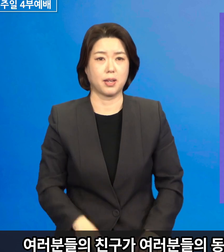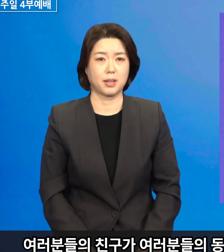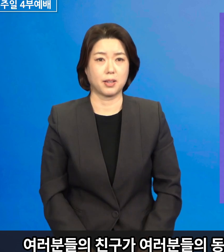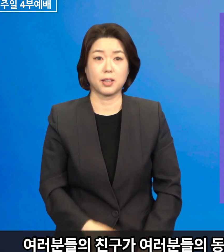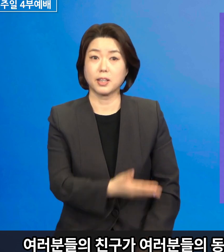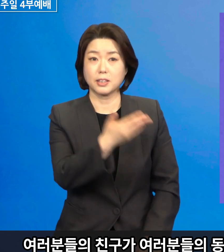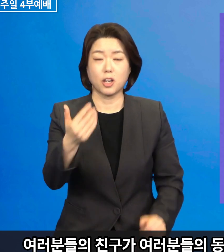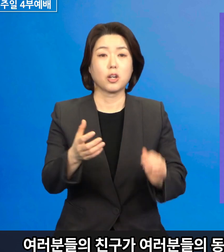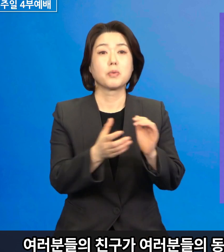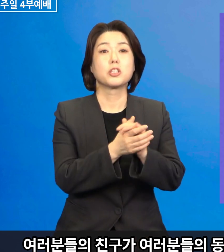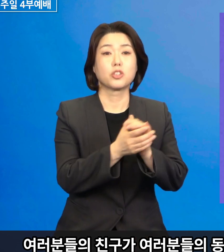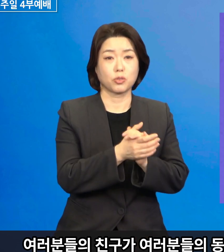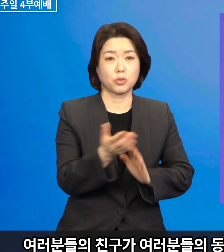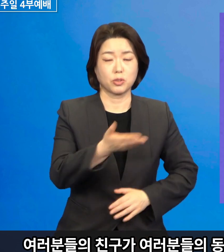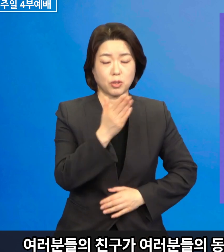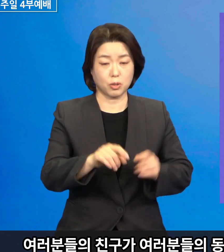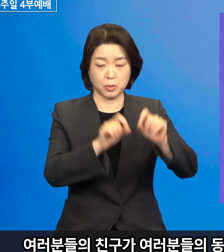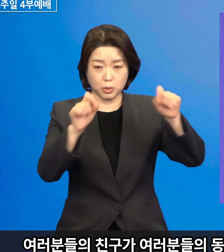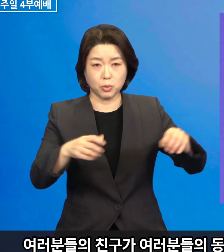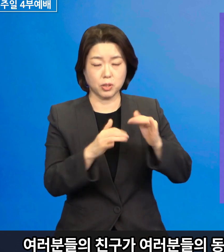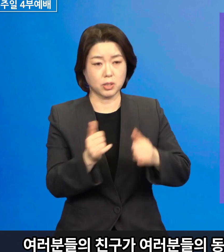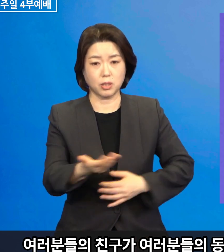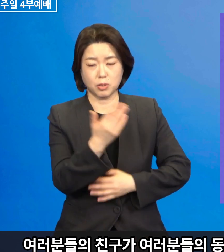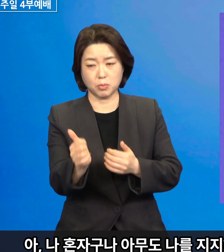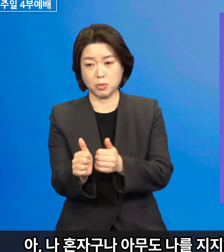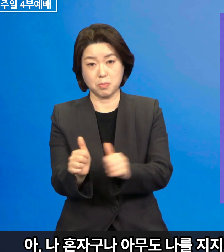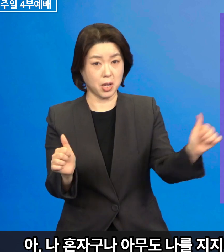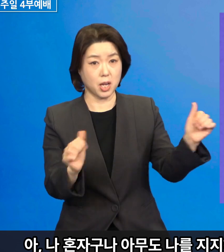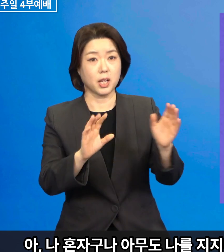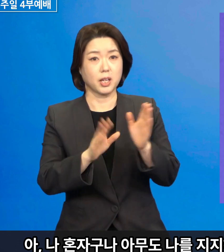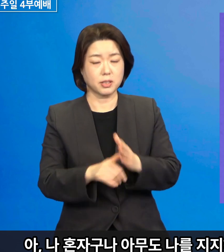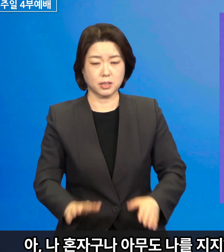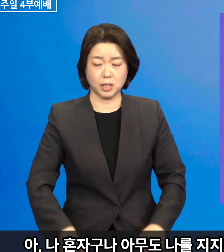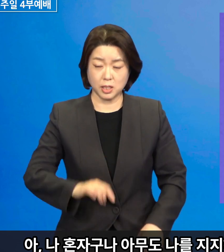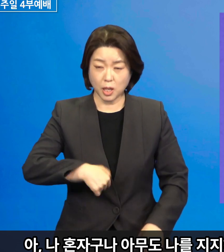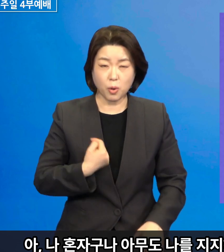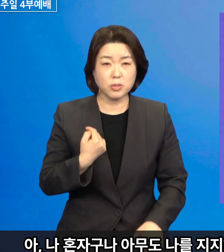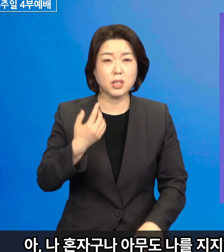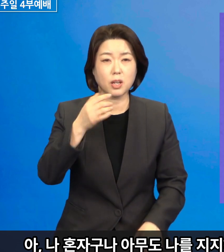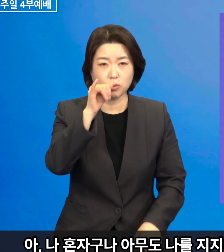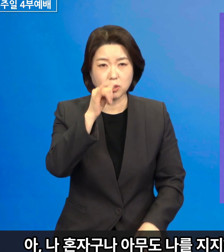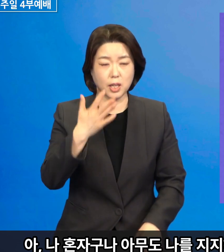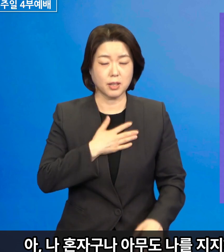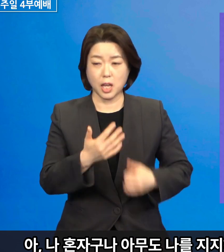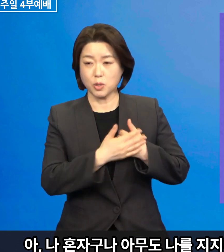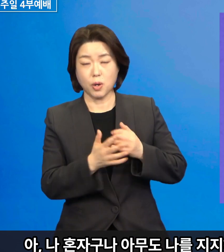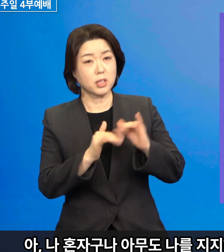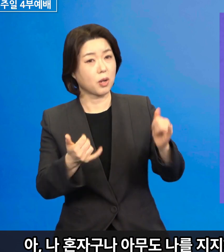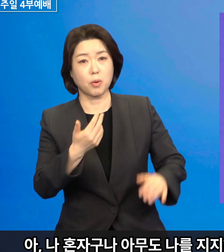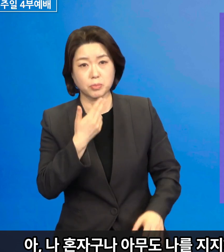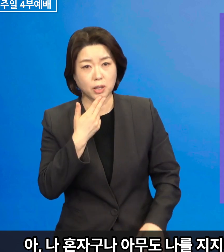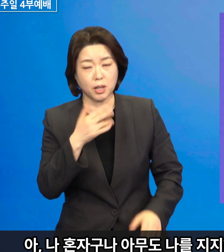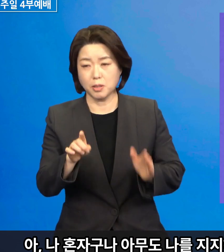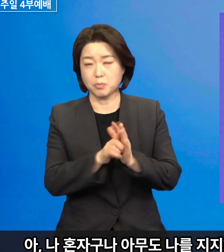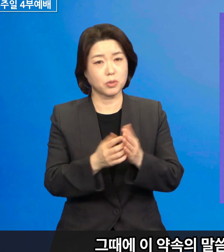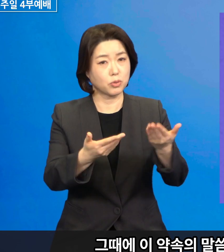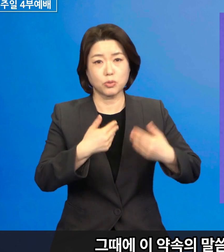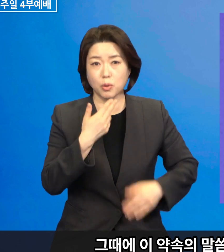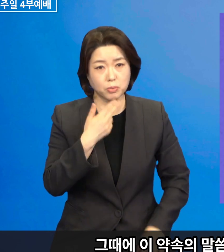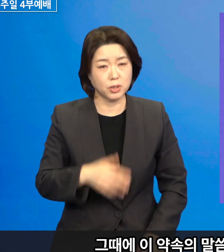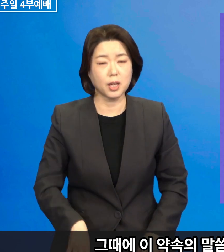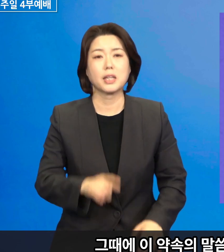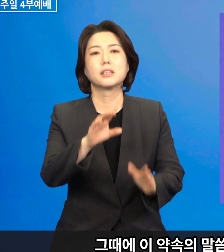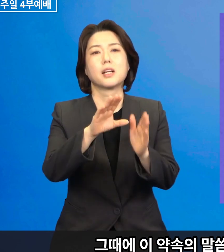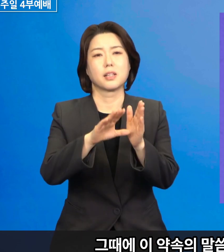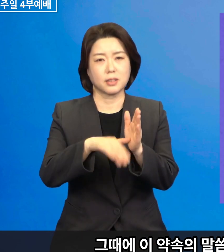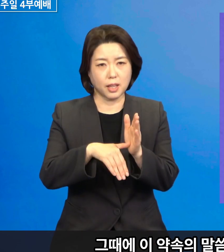여러분들의 친구가 여러분들의 동역자들이 여러분들에게 돌아섰을 때 나 혼자구나. 아무도 나를 지지해주지 않는구나. 믿어주지 않는구나.